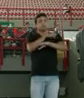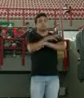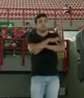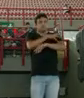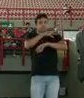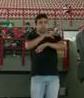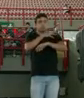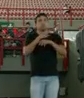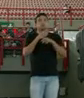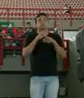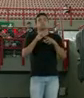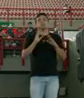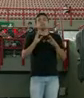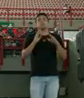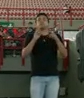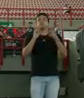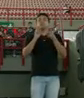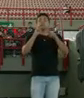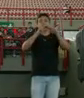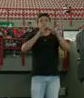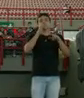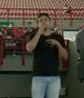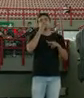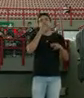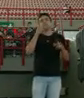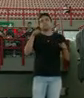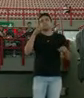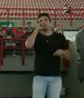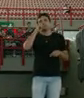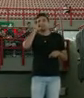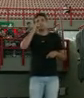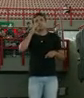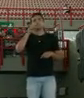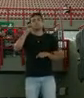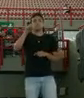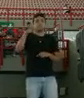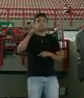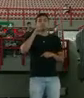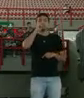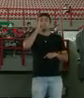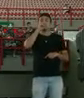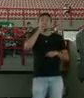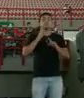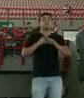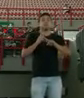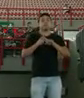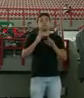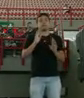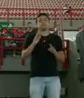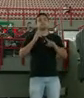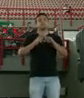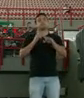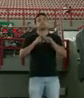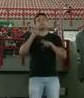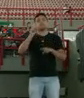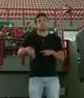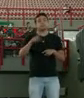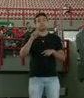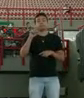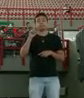Hipertrofiar os músculos. Ei, Lázaro, isso é perigoso? Com certeza. Por que é perigoso? Porque o hormônio